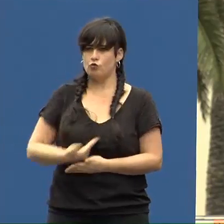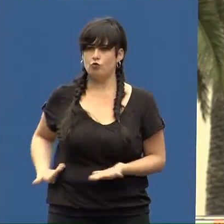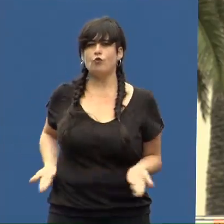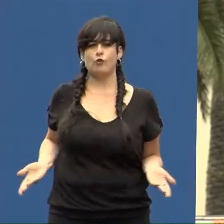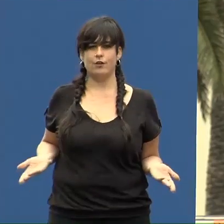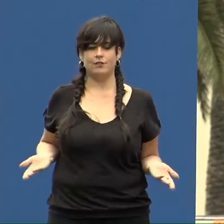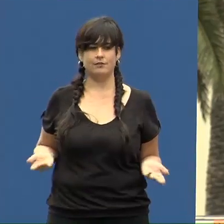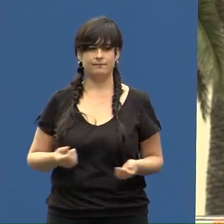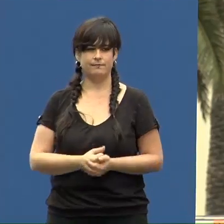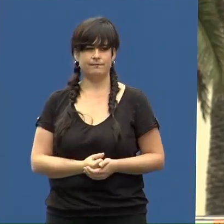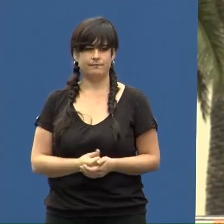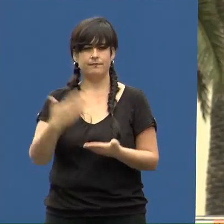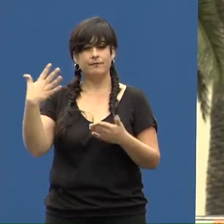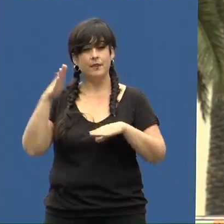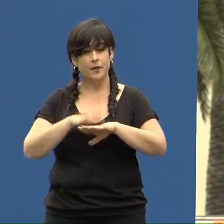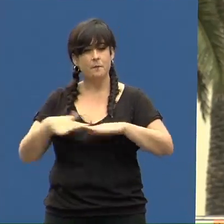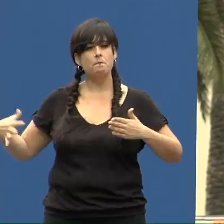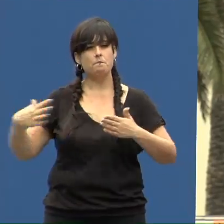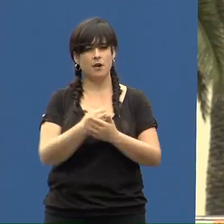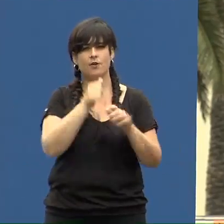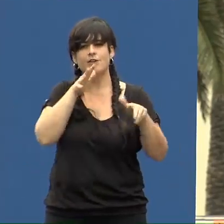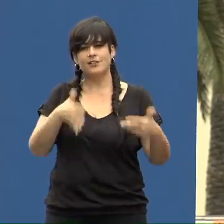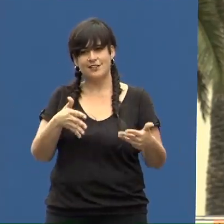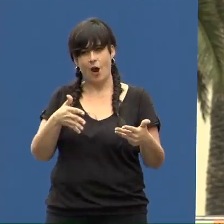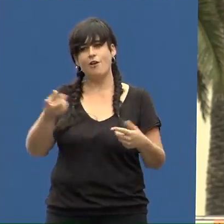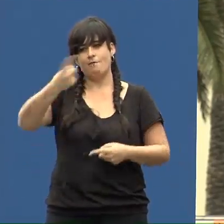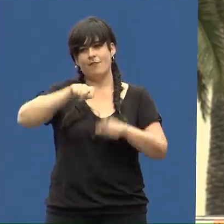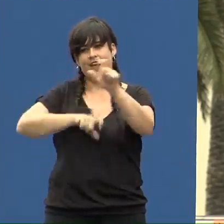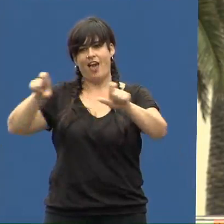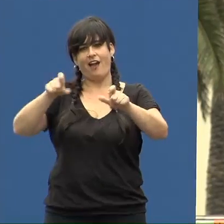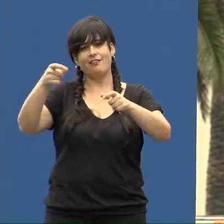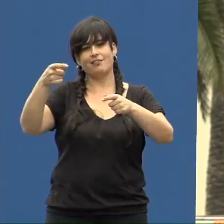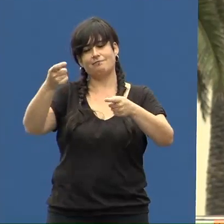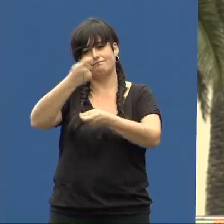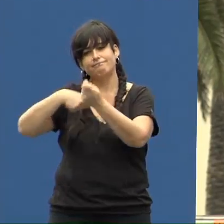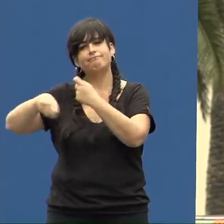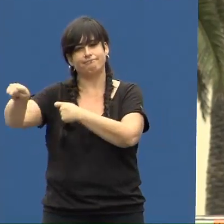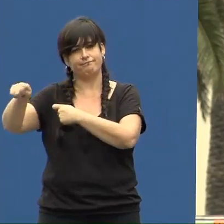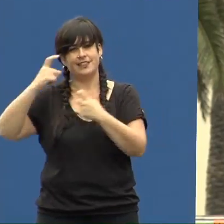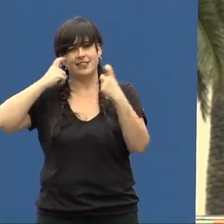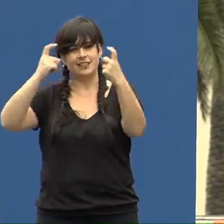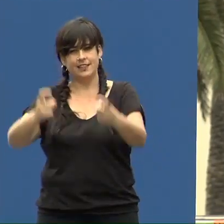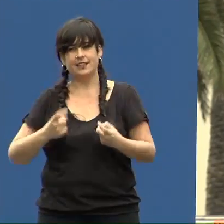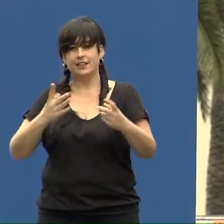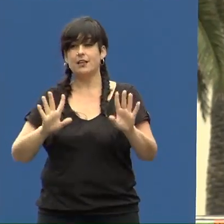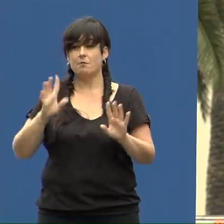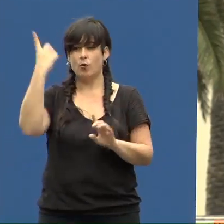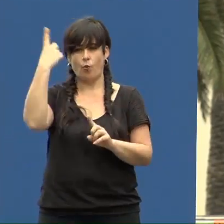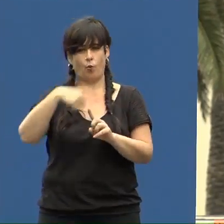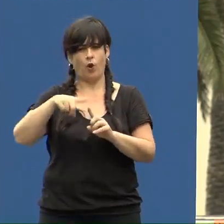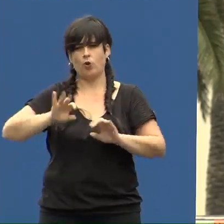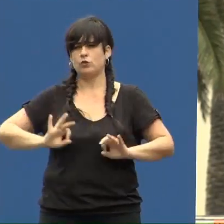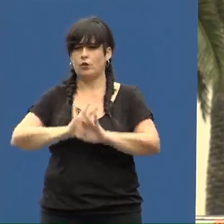deben ser para la gente y las estamos recuperando con la gente, para la gente. Pero tened una cosa muy clara y voy